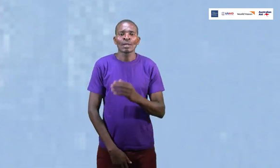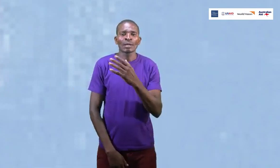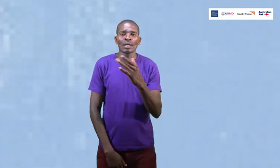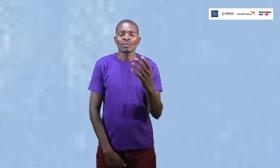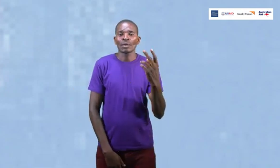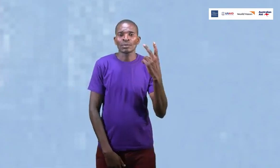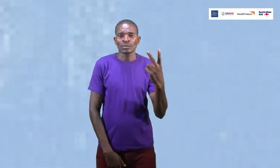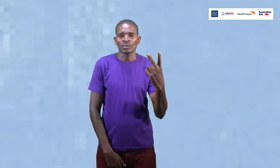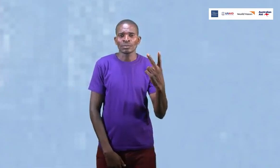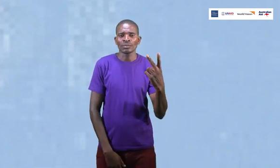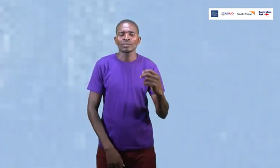Funso lachiwiri.